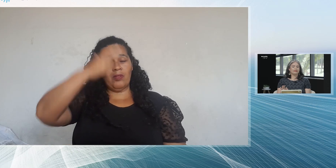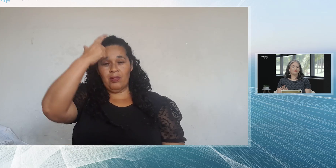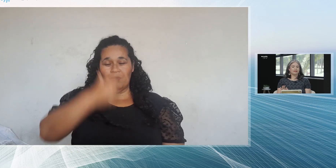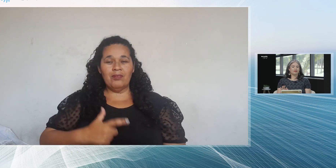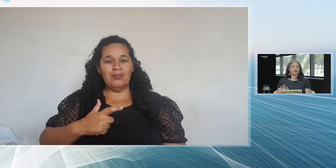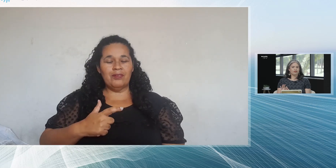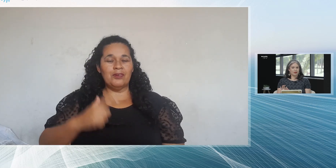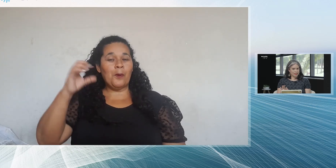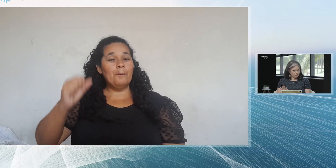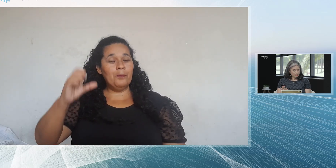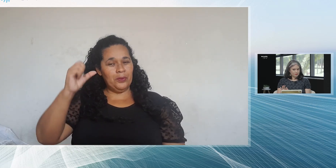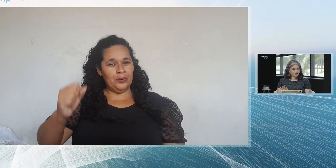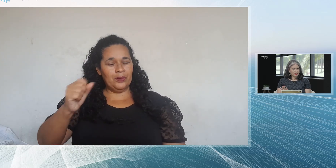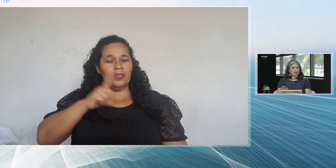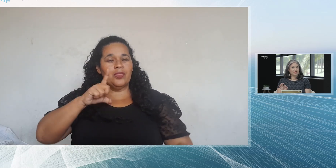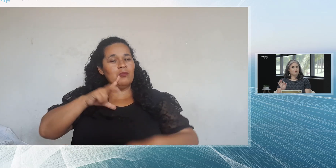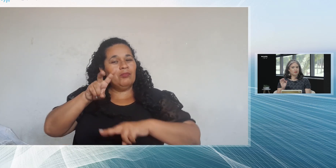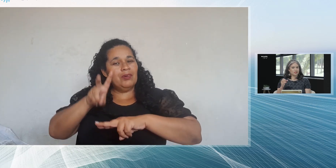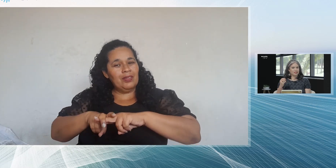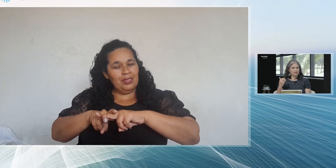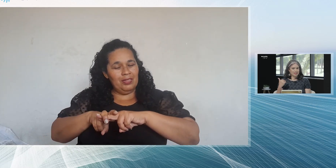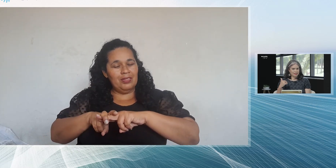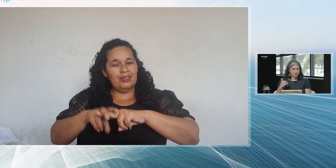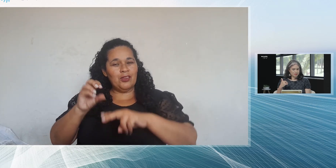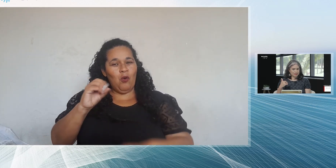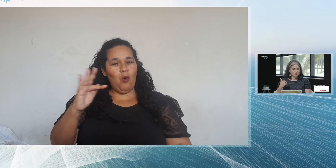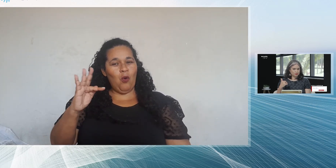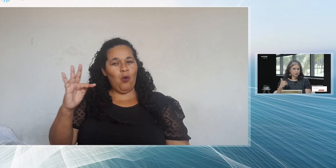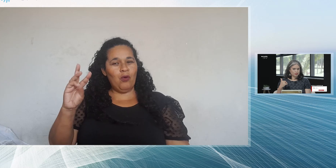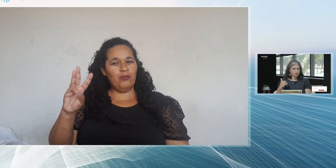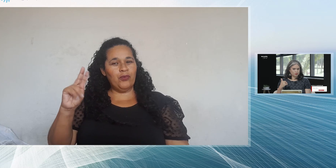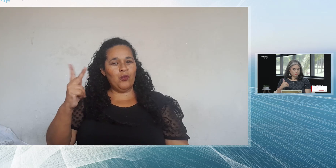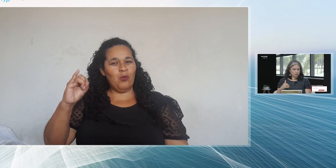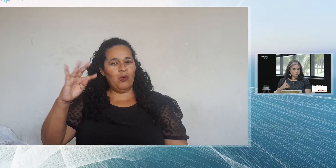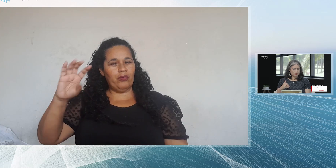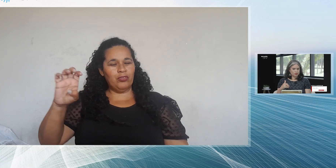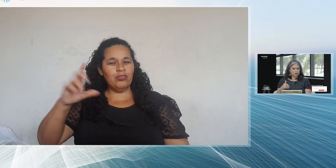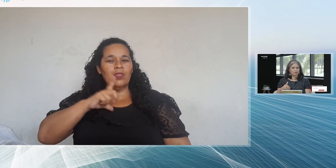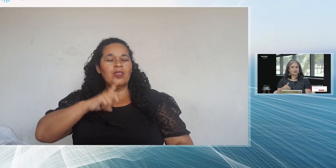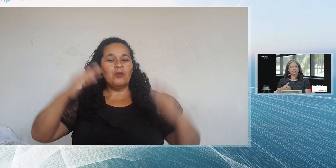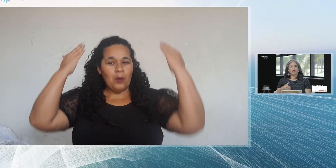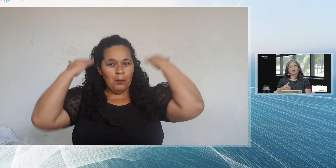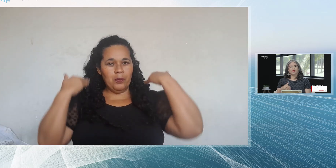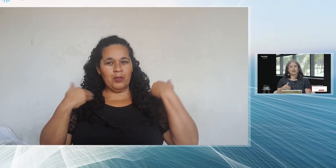numa cadeira off-white, cabelos grisalhos até a altura dos